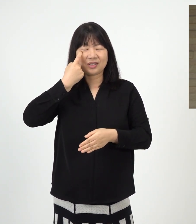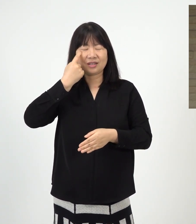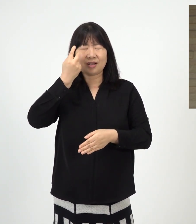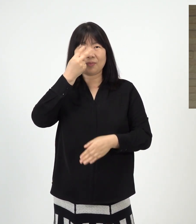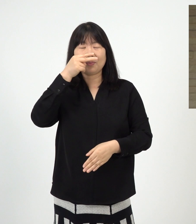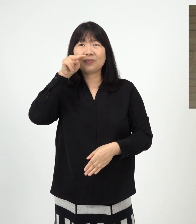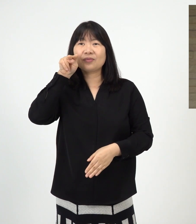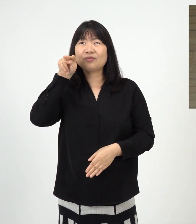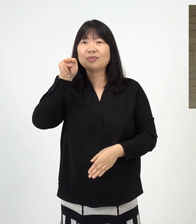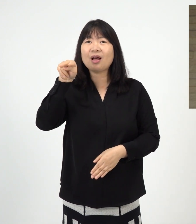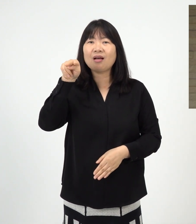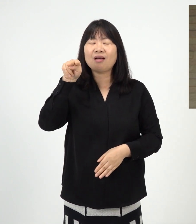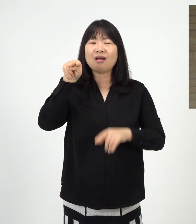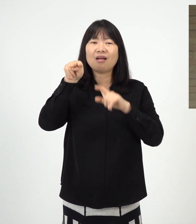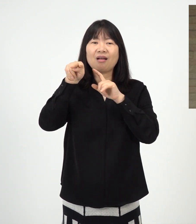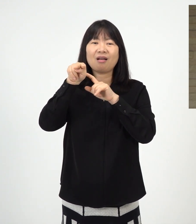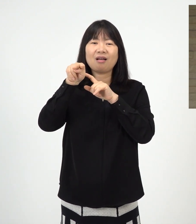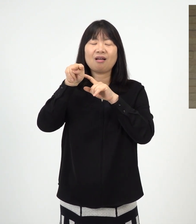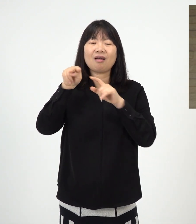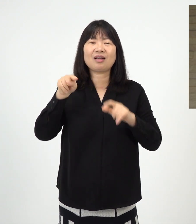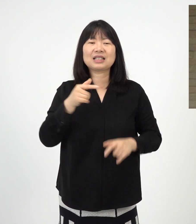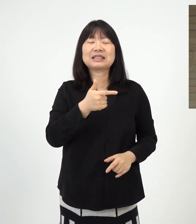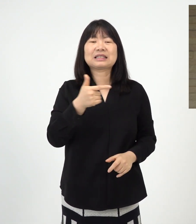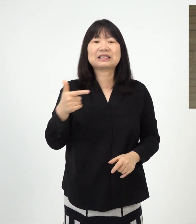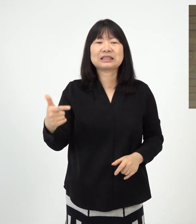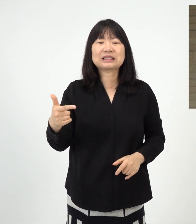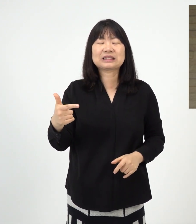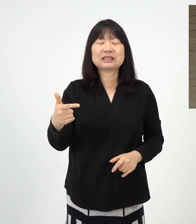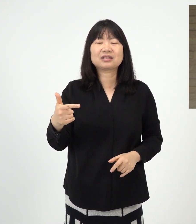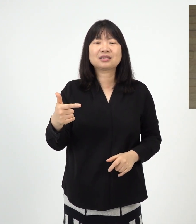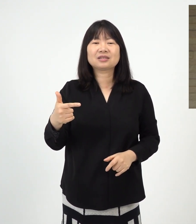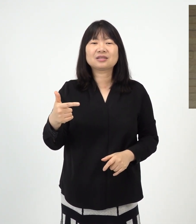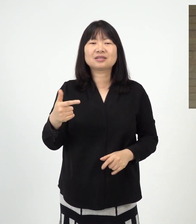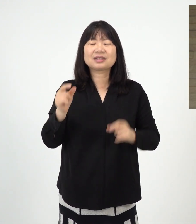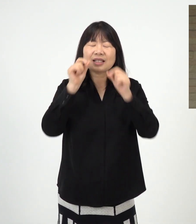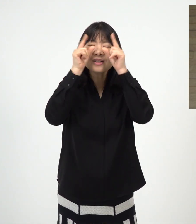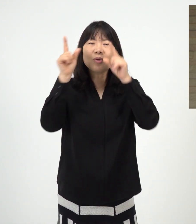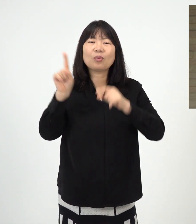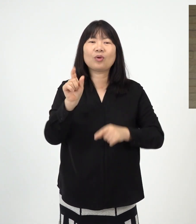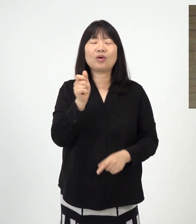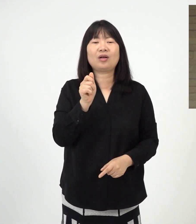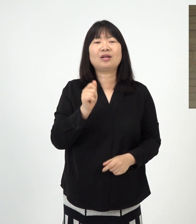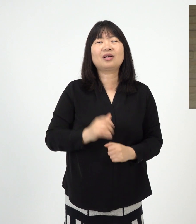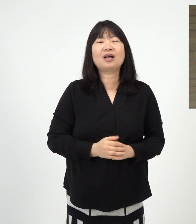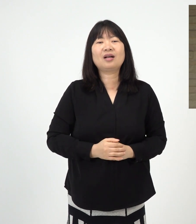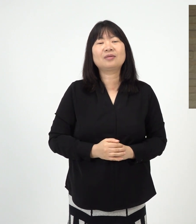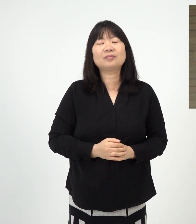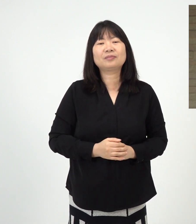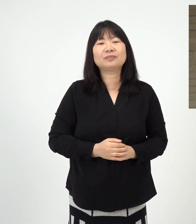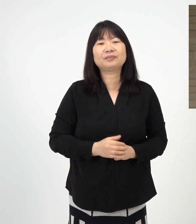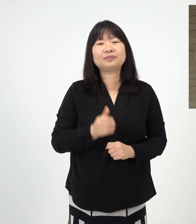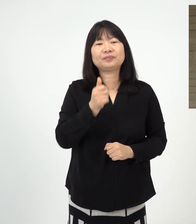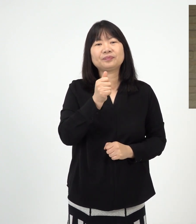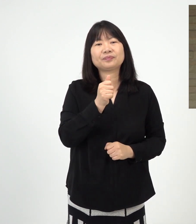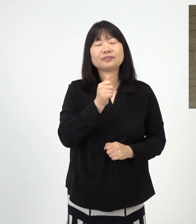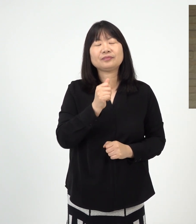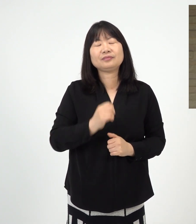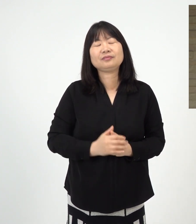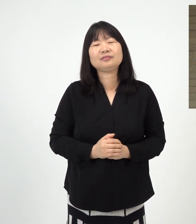시선을 잡아 끌었던 큰 울림은 Following Jesus into the